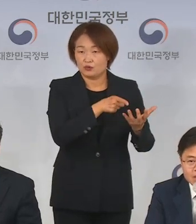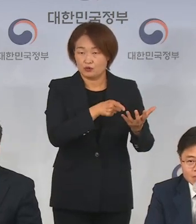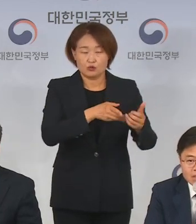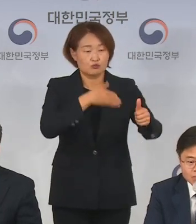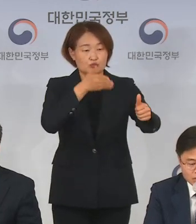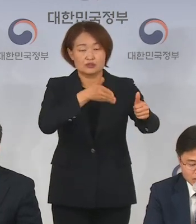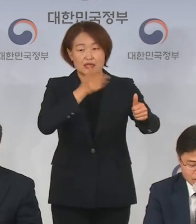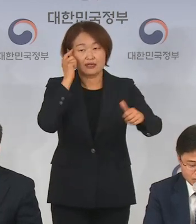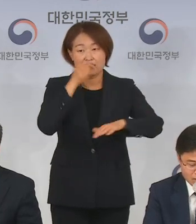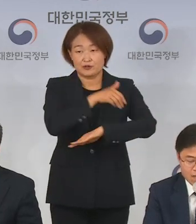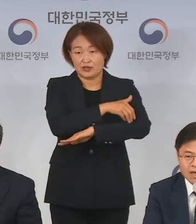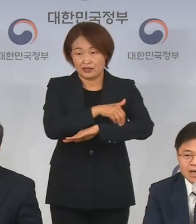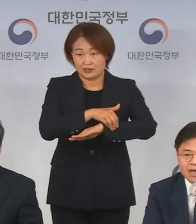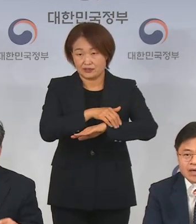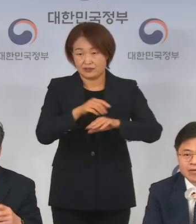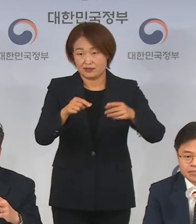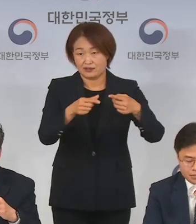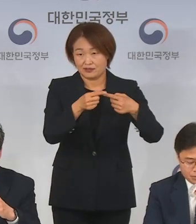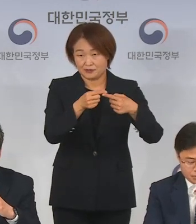요청할 계획이라는 말씀을 드리겠습니다.